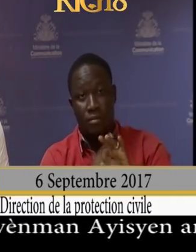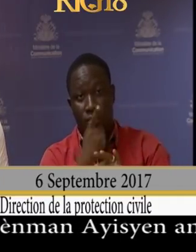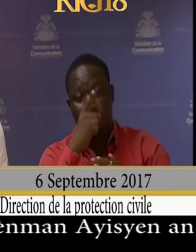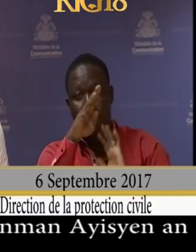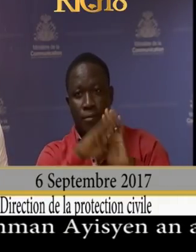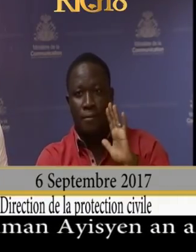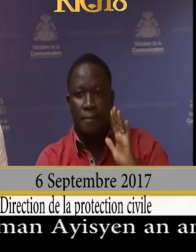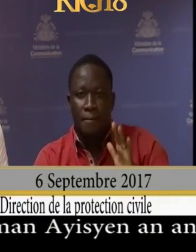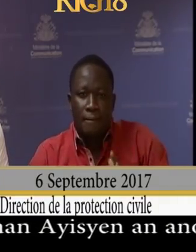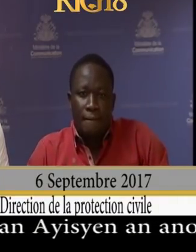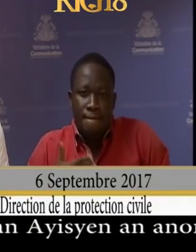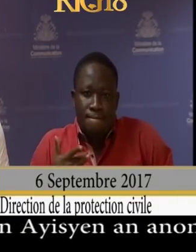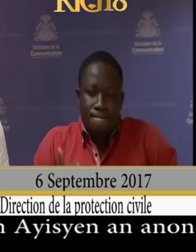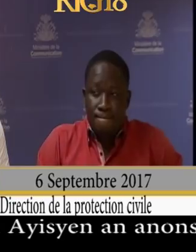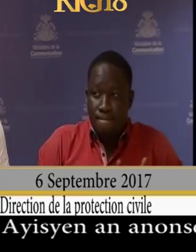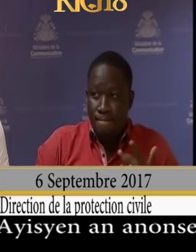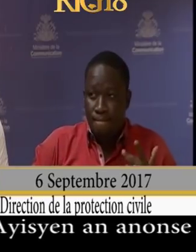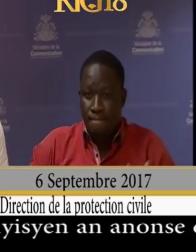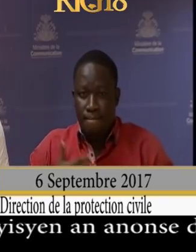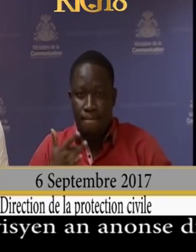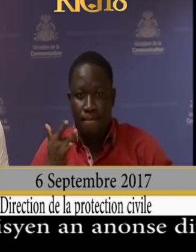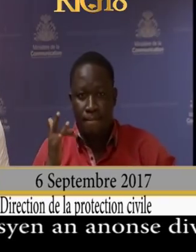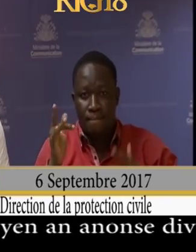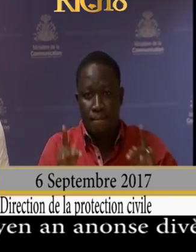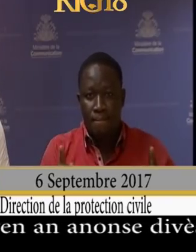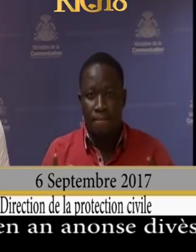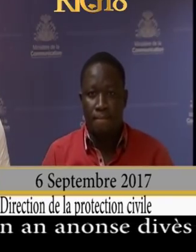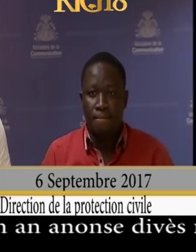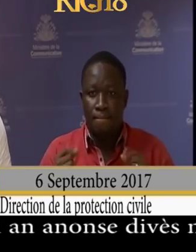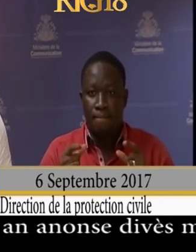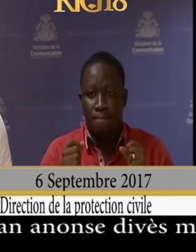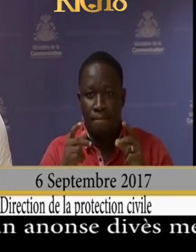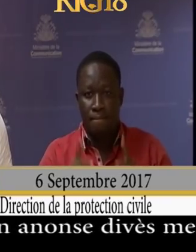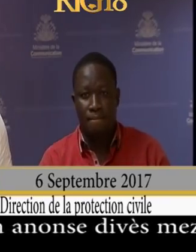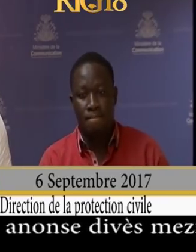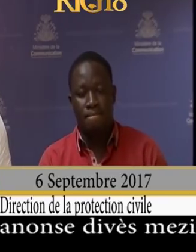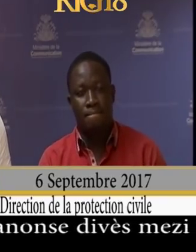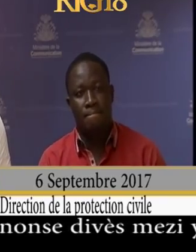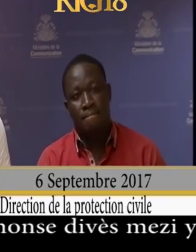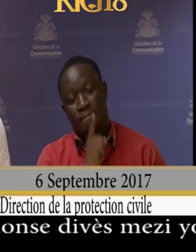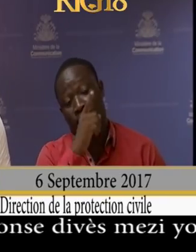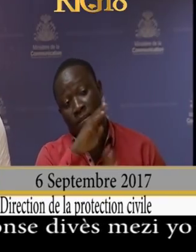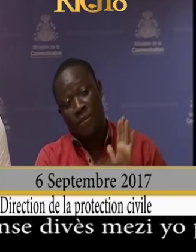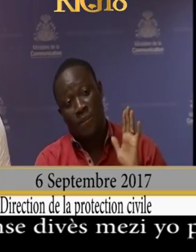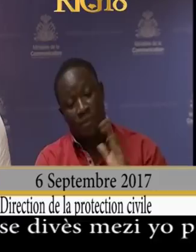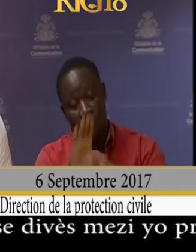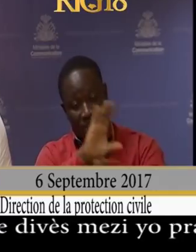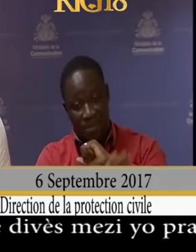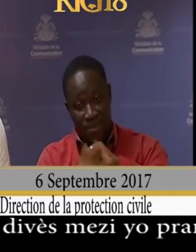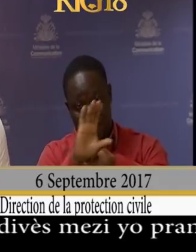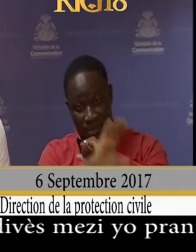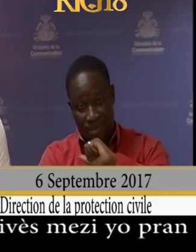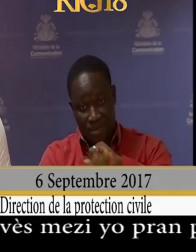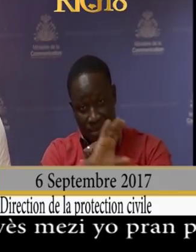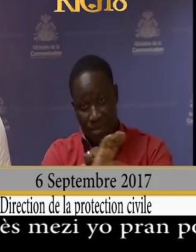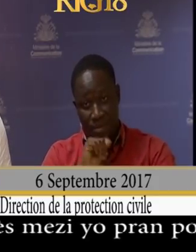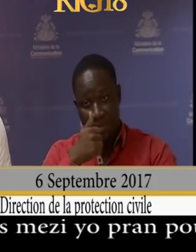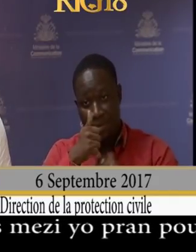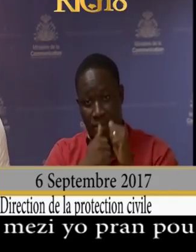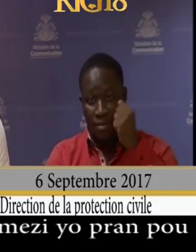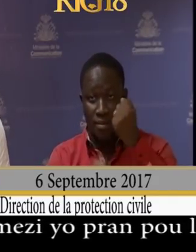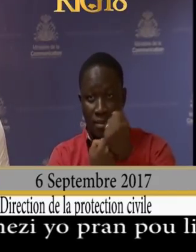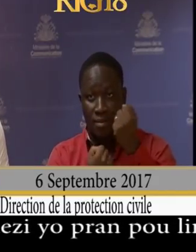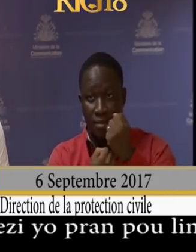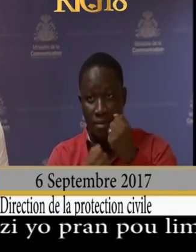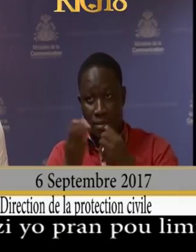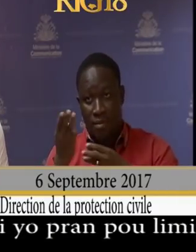et sensibiliser et mobiliser par rapport à ça que pral fait là. Et certainement protection civile avec support ministère intérieur